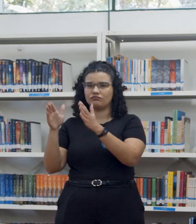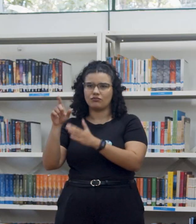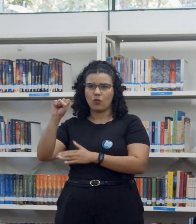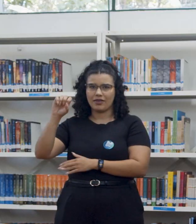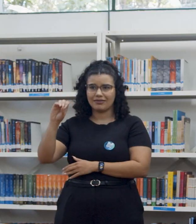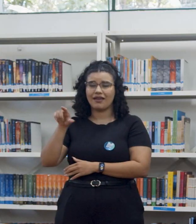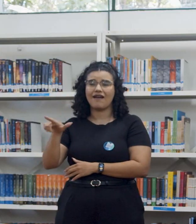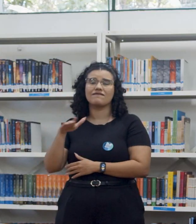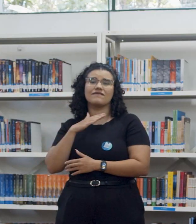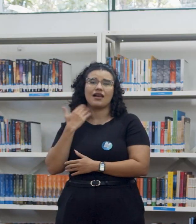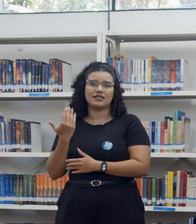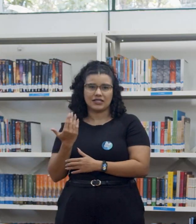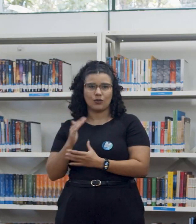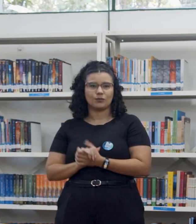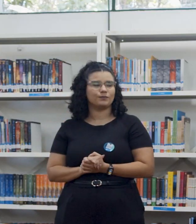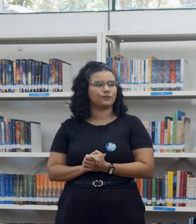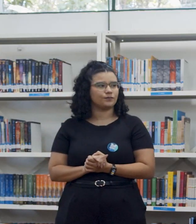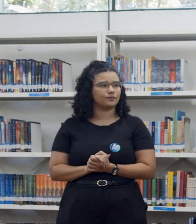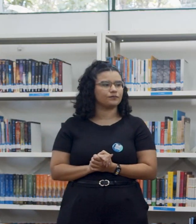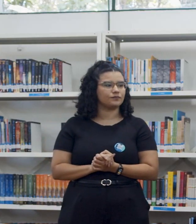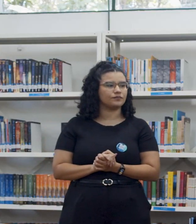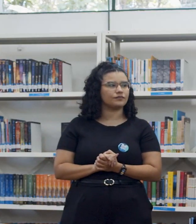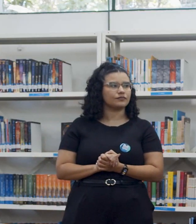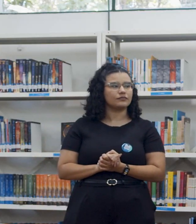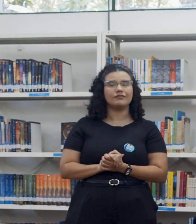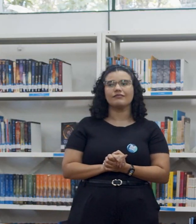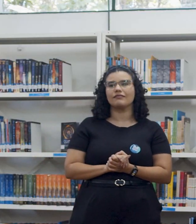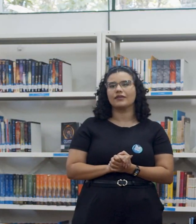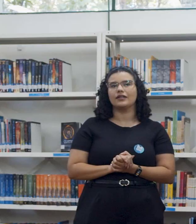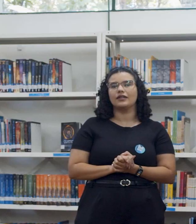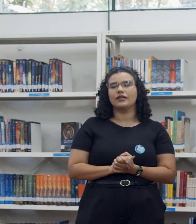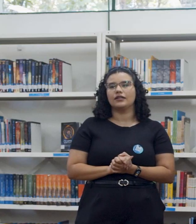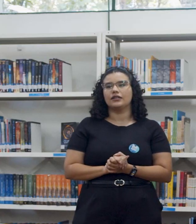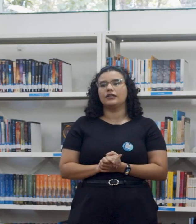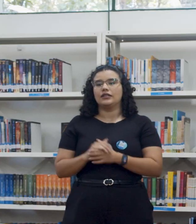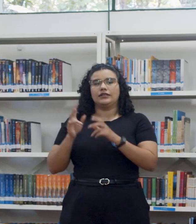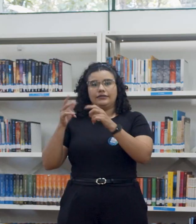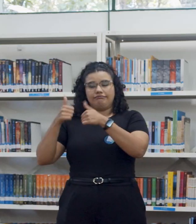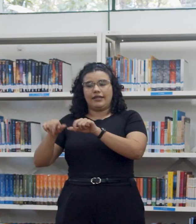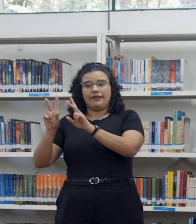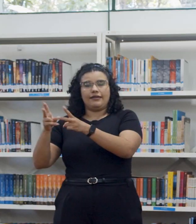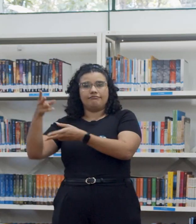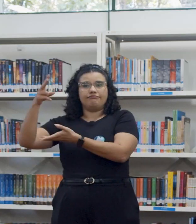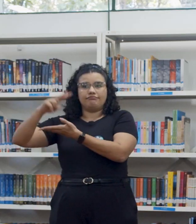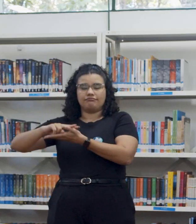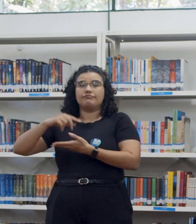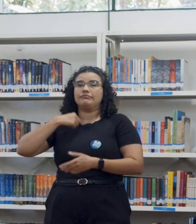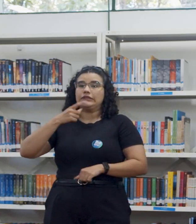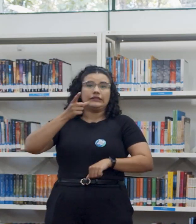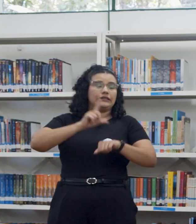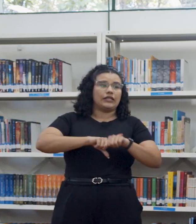anos, havia falecido. E ela se encontrava sem lar. De imediato, sem piscar, fui